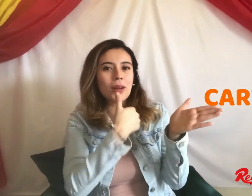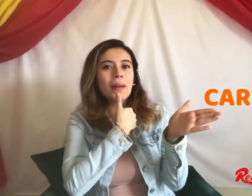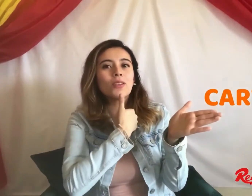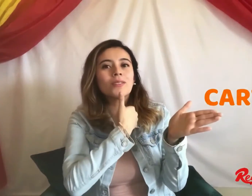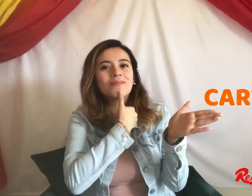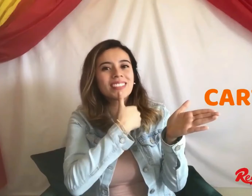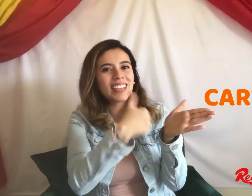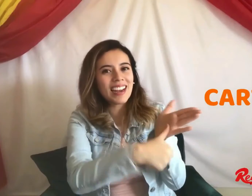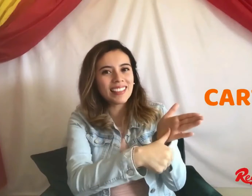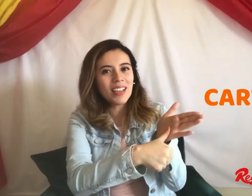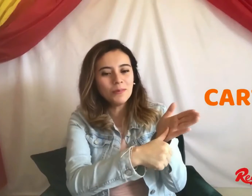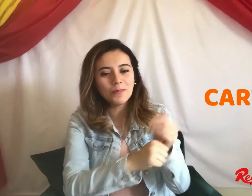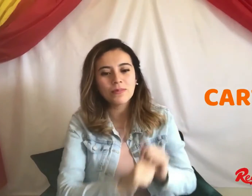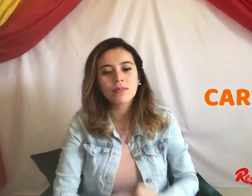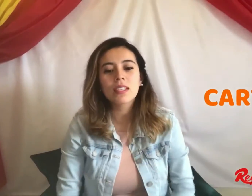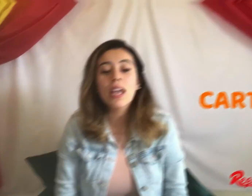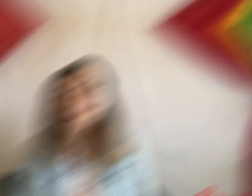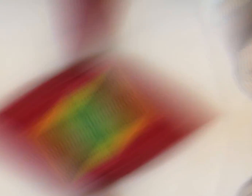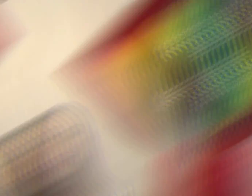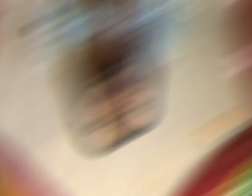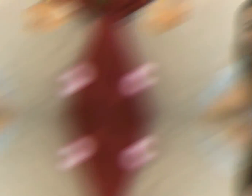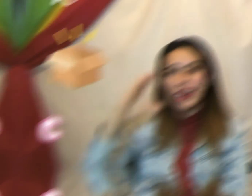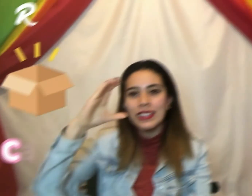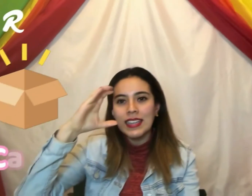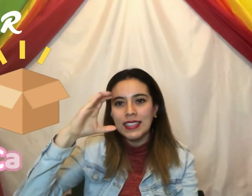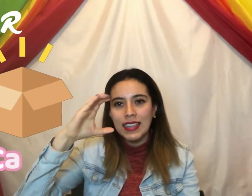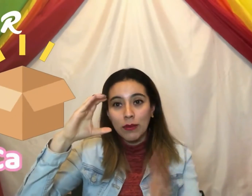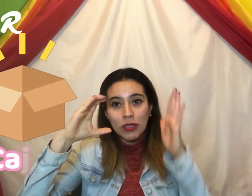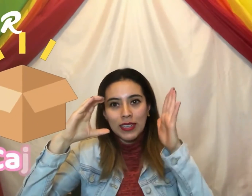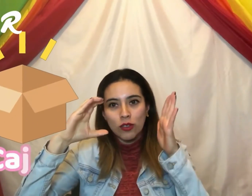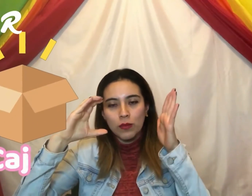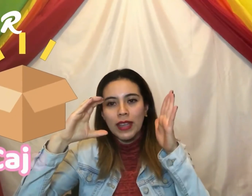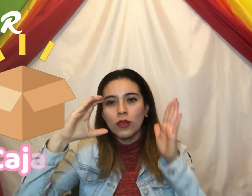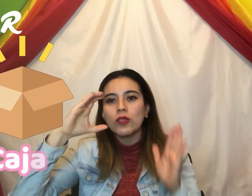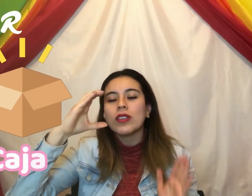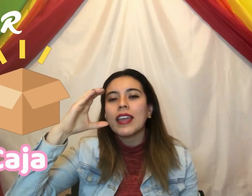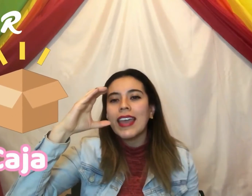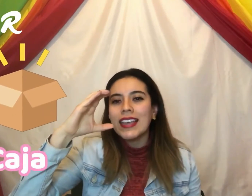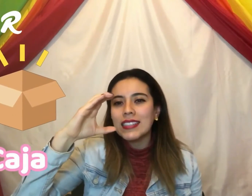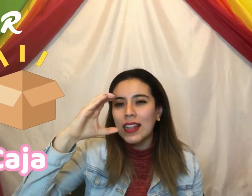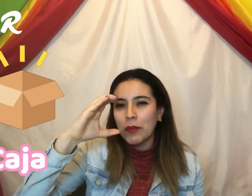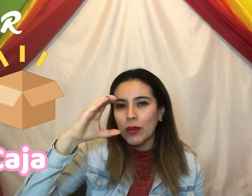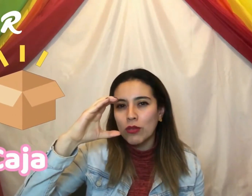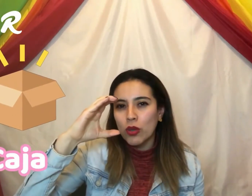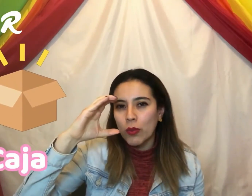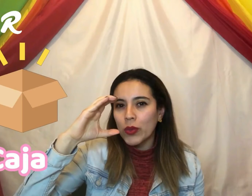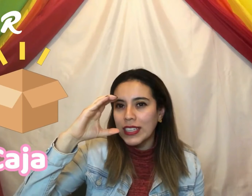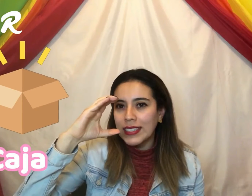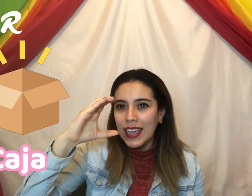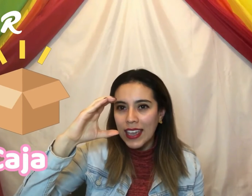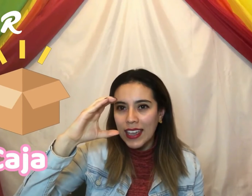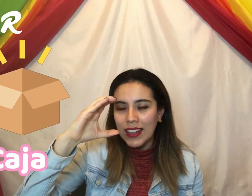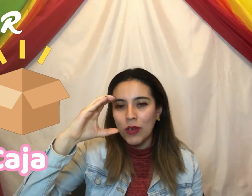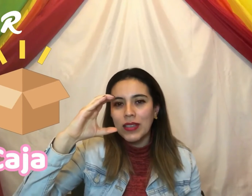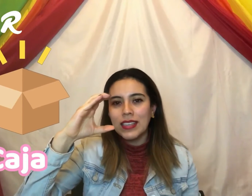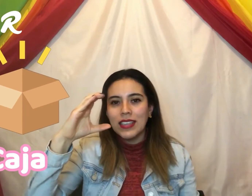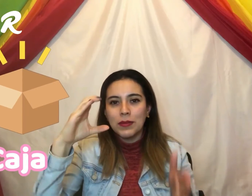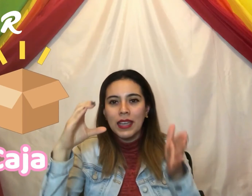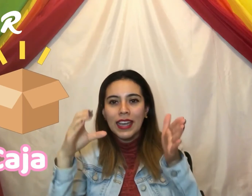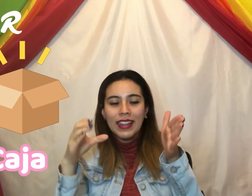mano. Carta. Caja, para eso necesitamos las dos manos. Esta la ponemos como una C en lengua de señas mexicana